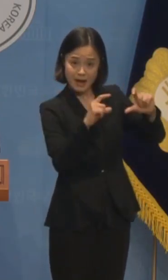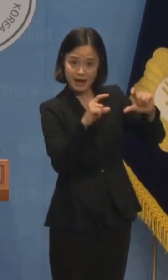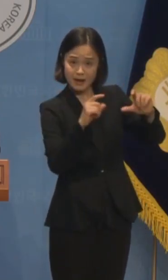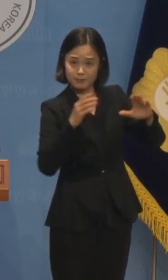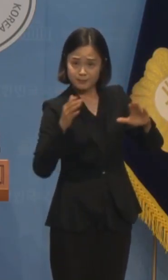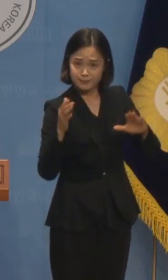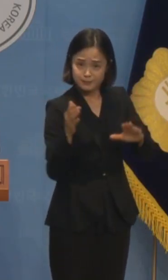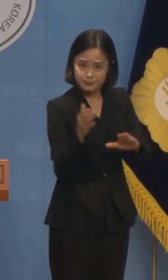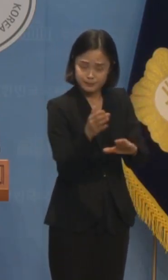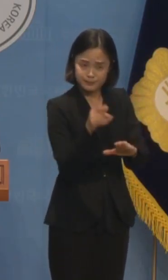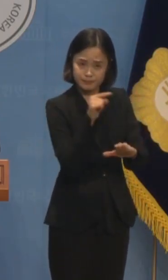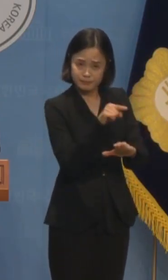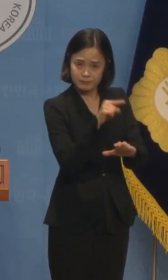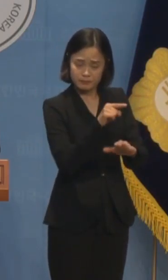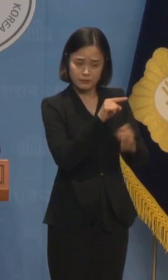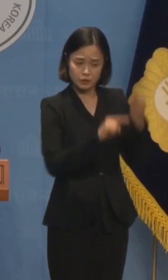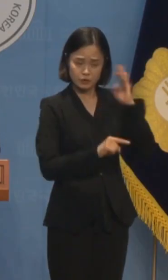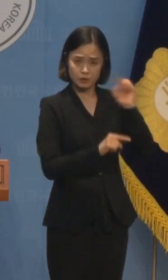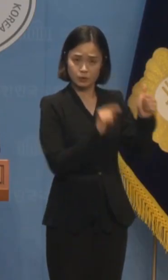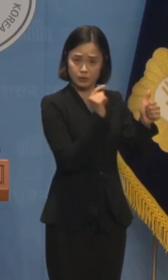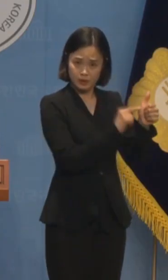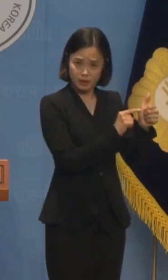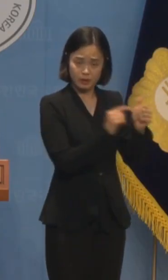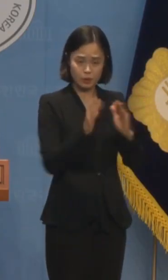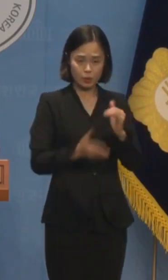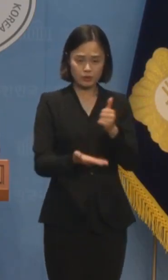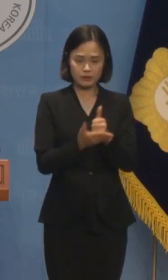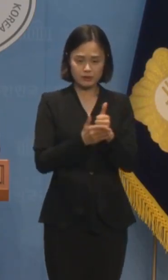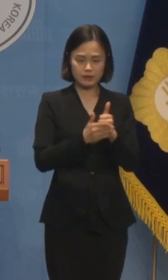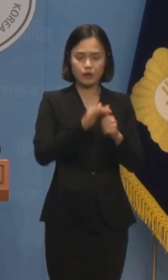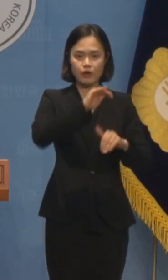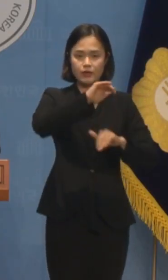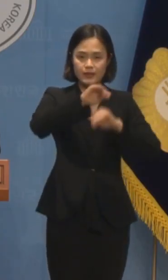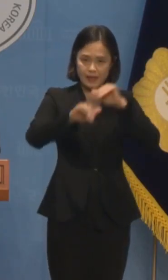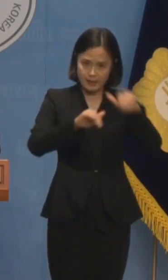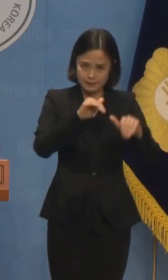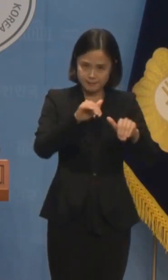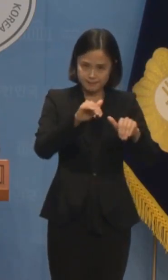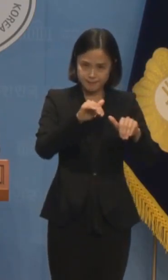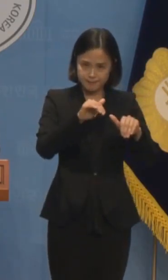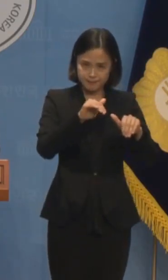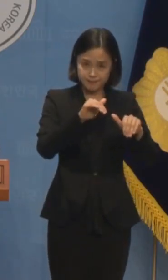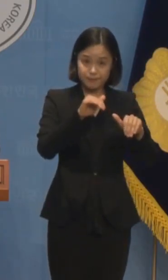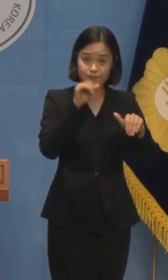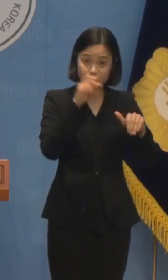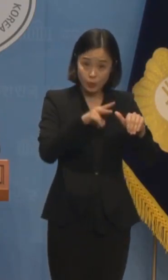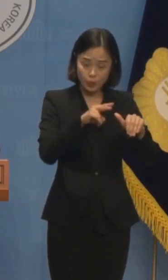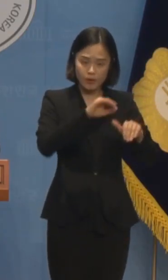대통령이 직접 공천 개입에 나섰고 그 배후에 김건희